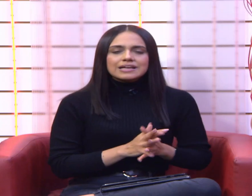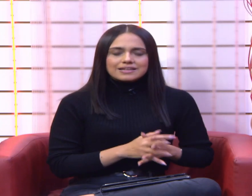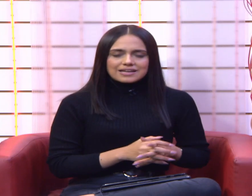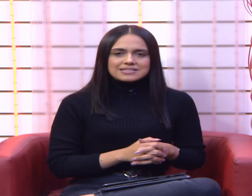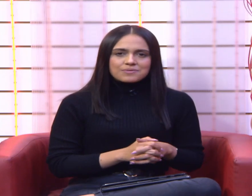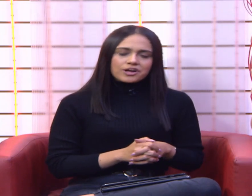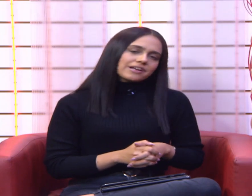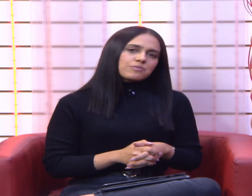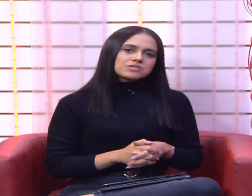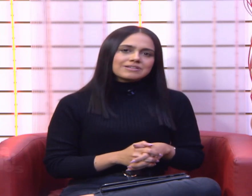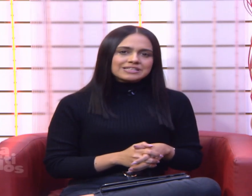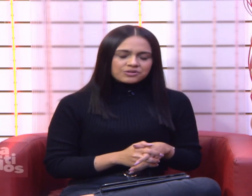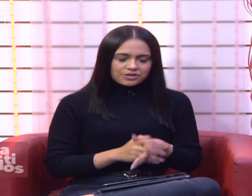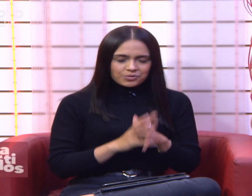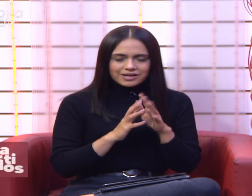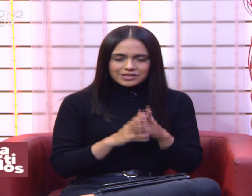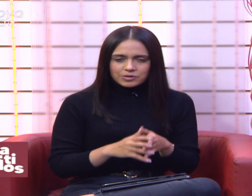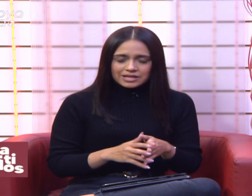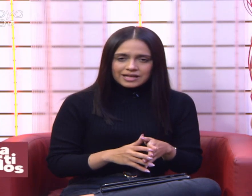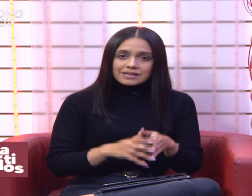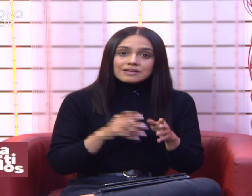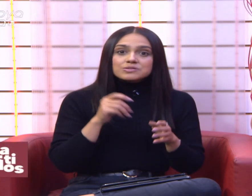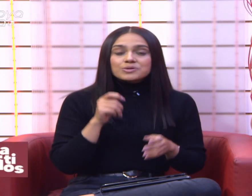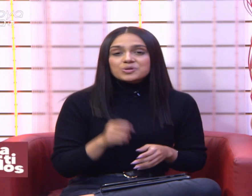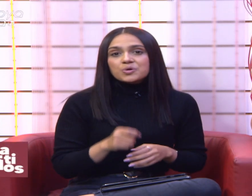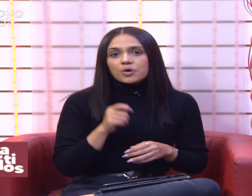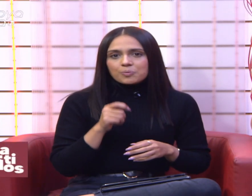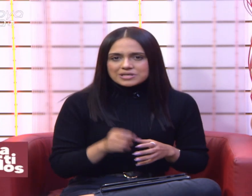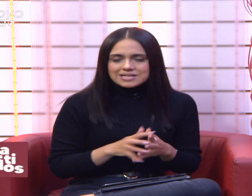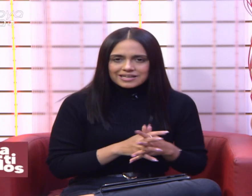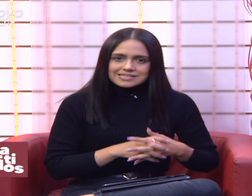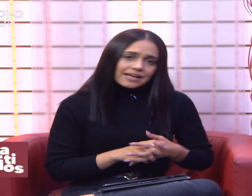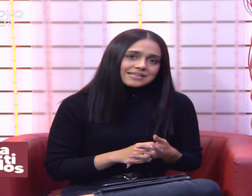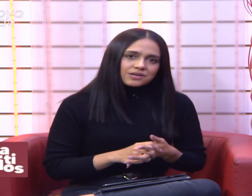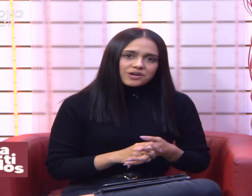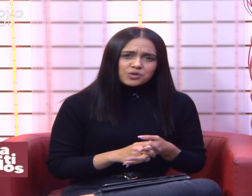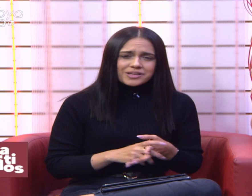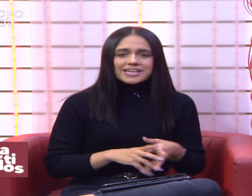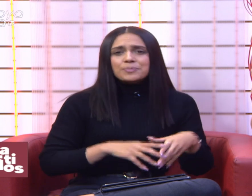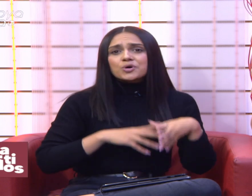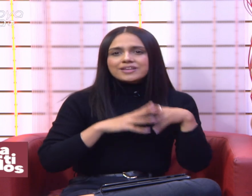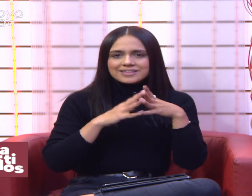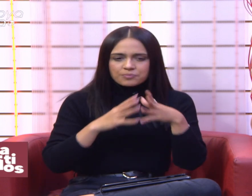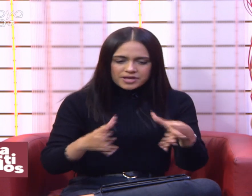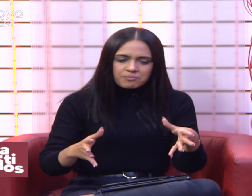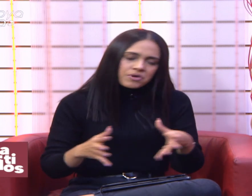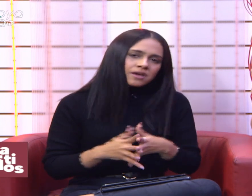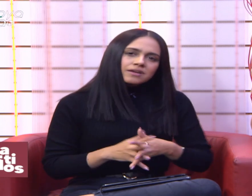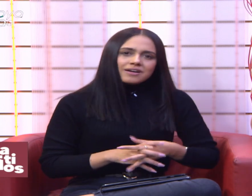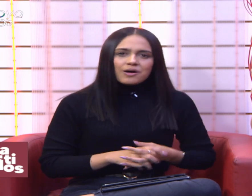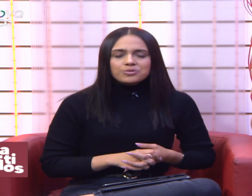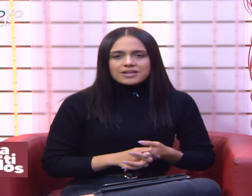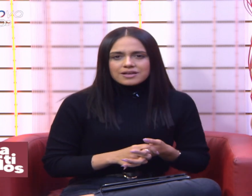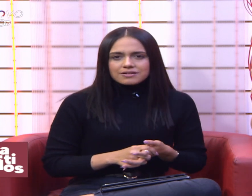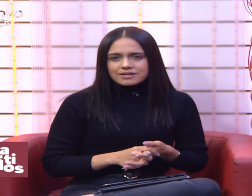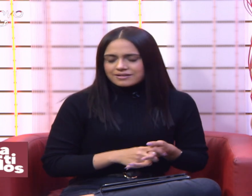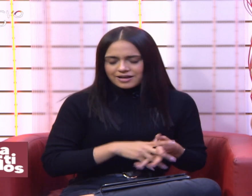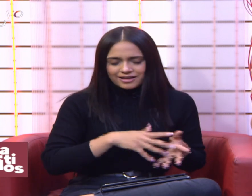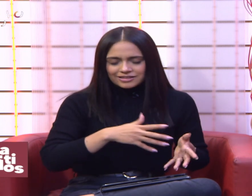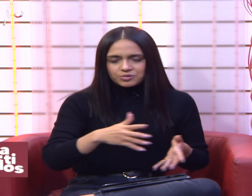Ya le decíamos que estaríamos hablando de una actividad, sobre todo especial, que se estará desarrollando mañana, pero que da también pie a un taller que estará transcurriendo